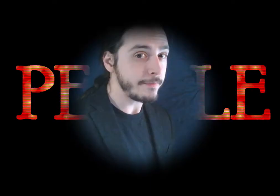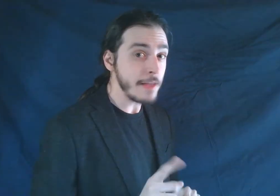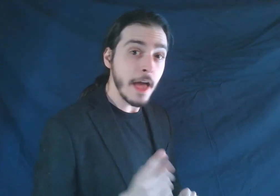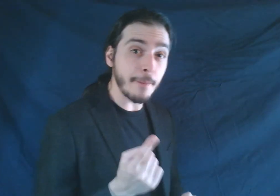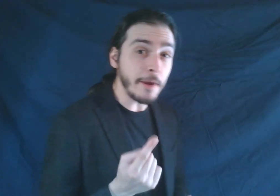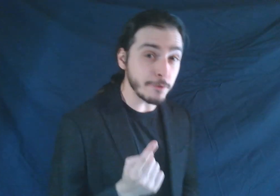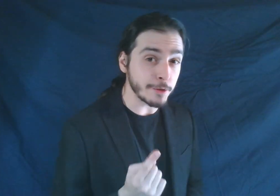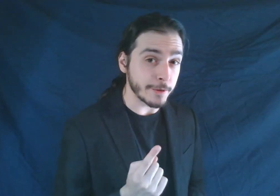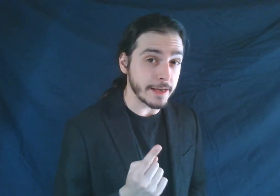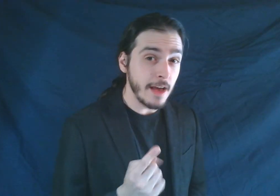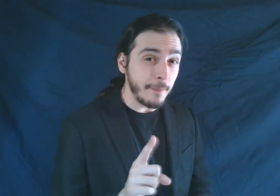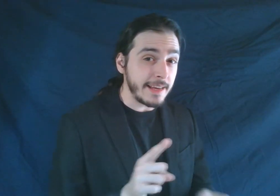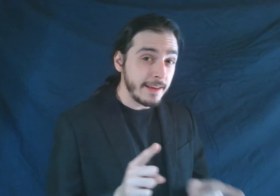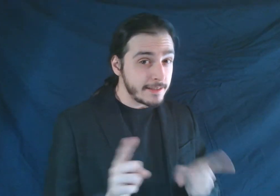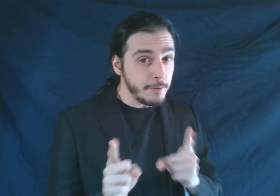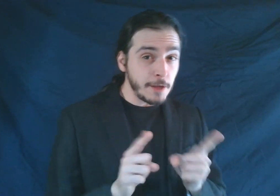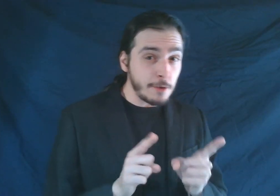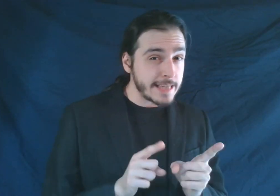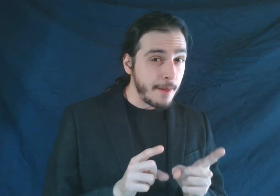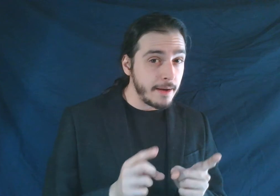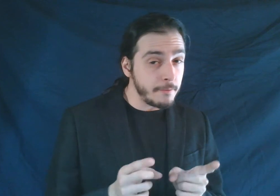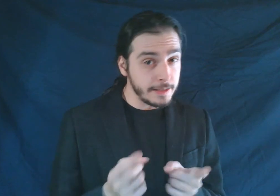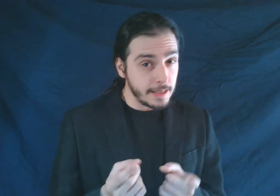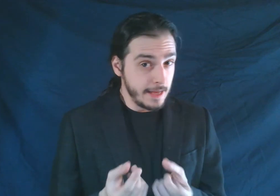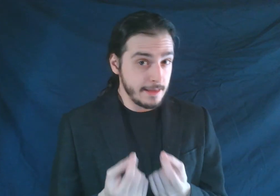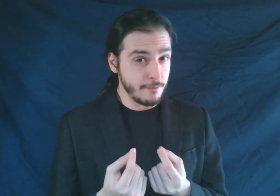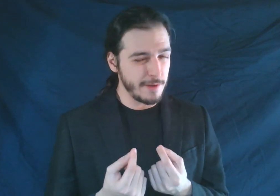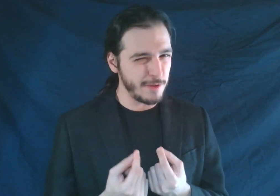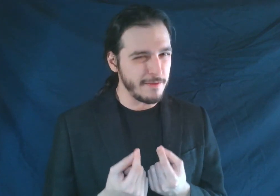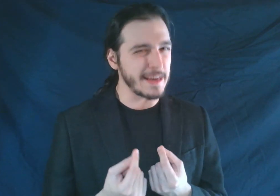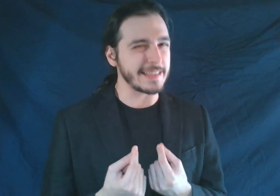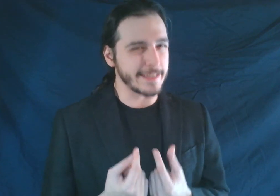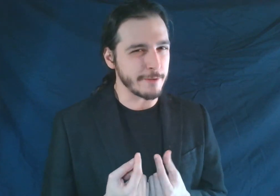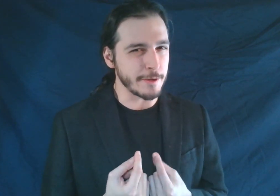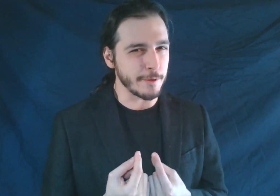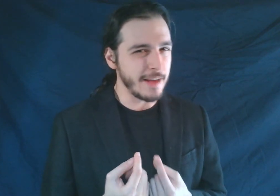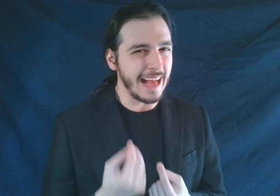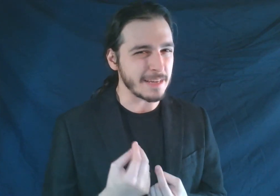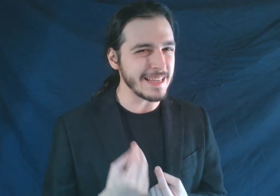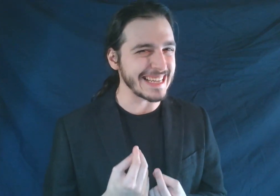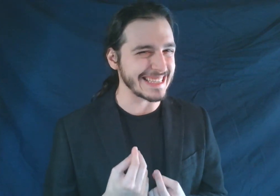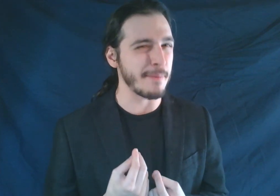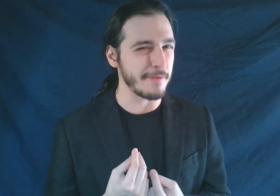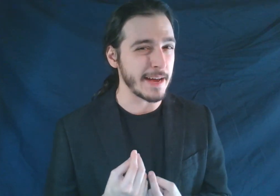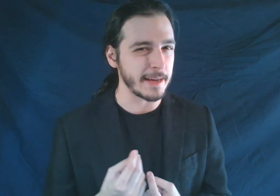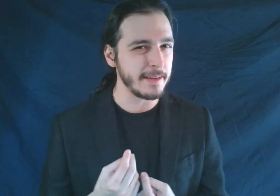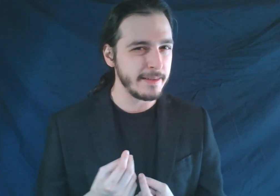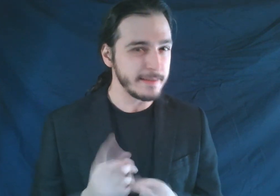Che poi è giusto, eh? Perché se uno dei due scappa, vuol dire che ha dei buoni motivi per essere seguito. Altrimenti che scappa a fare? Da